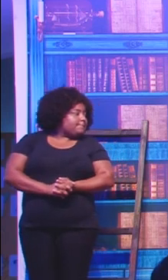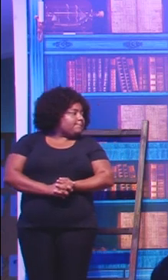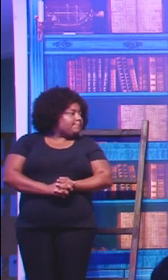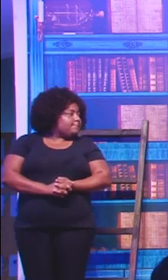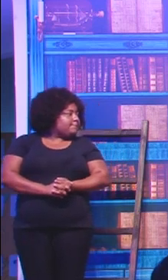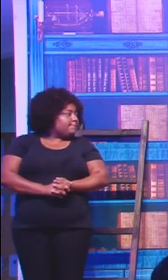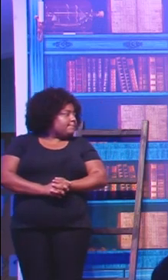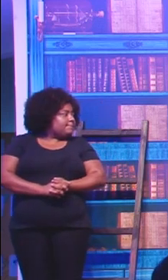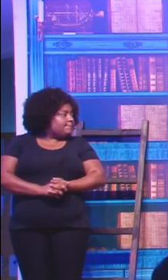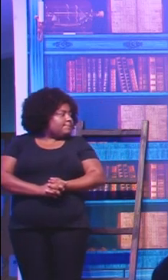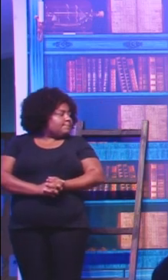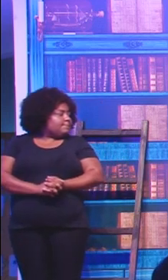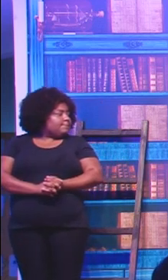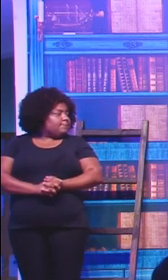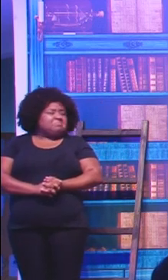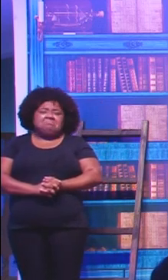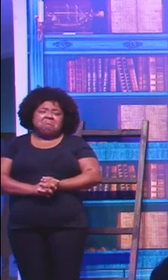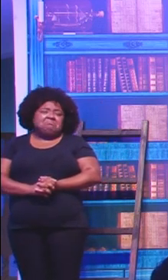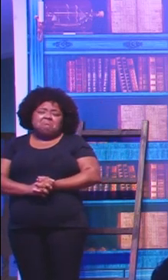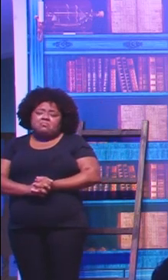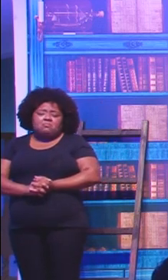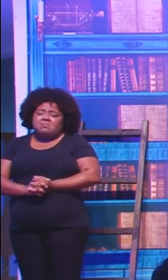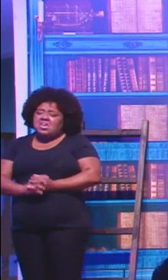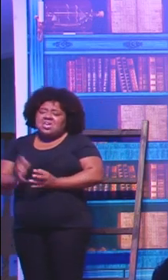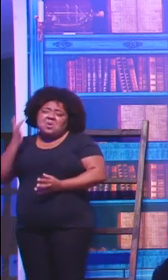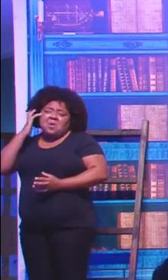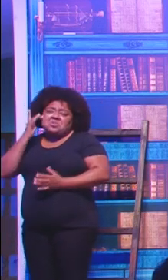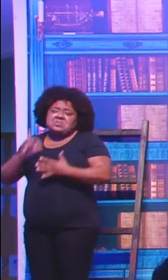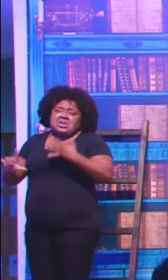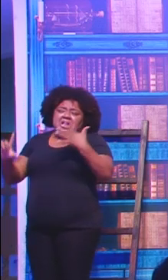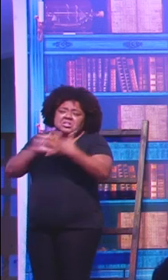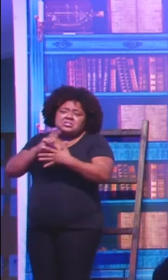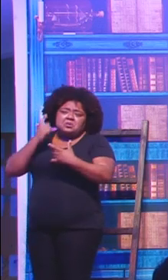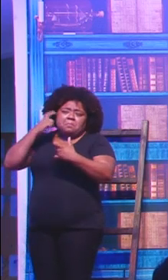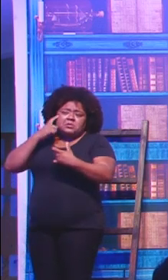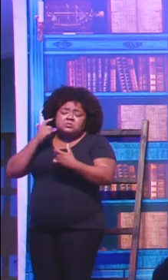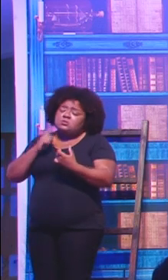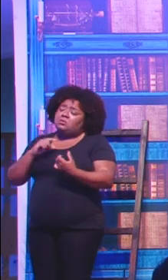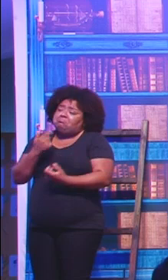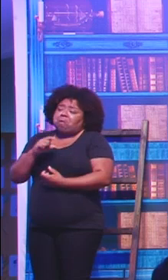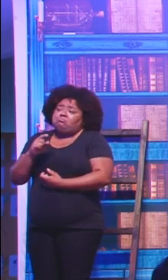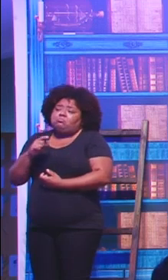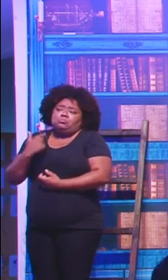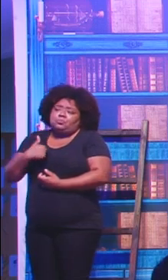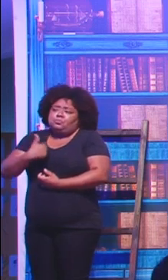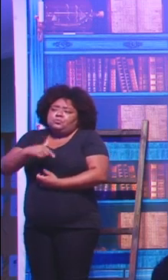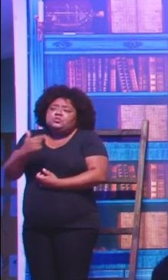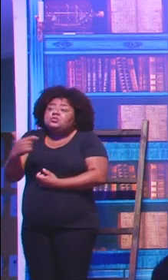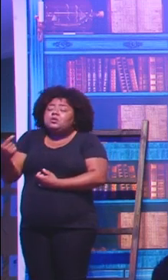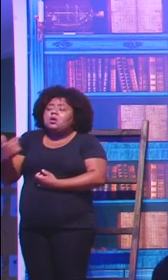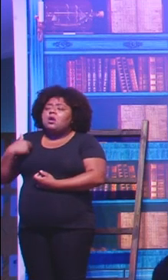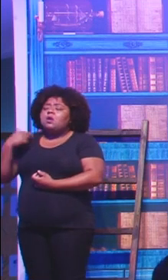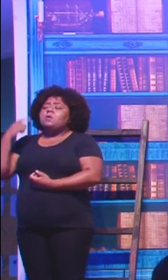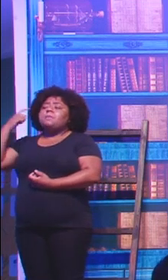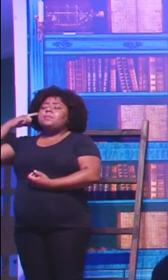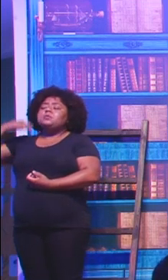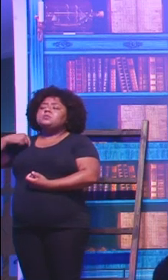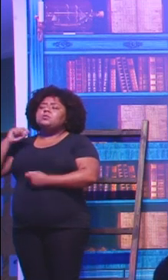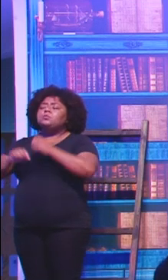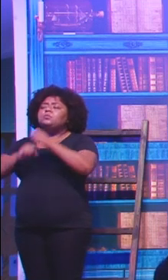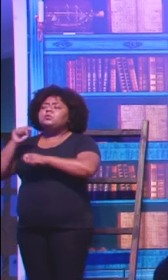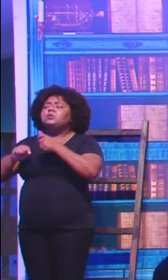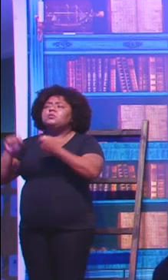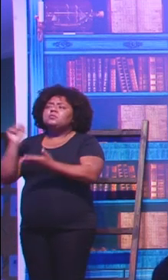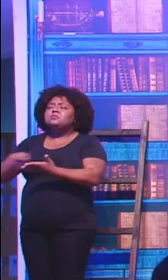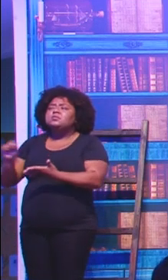Eu acho que nada foi intencional, não. Mas eu fico pensando, o que é que eu escrevo, né?